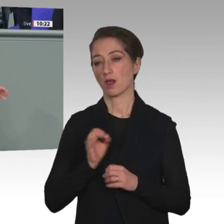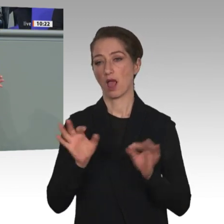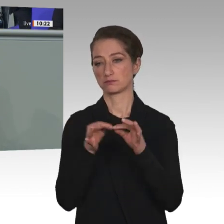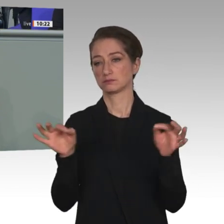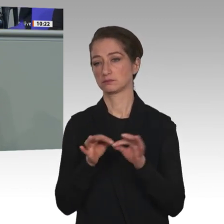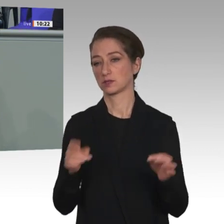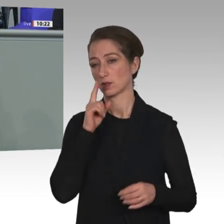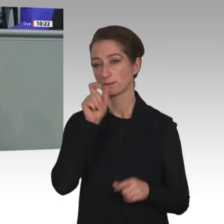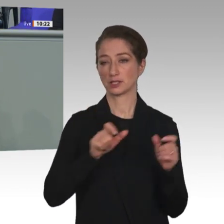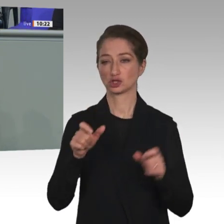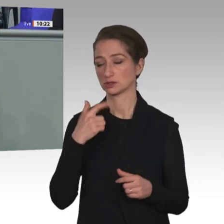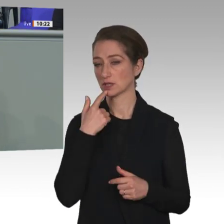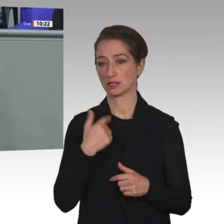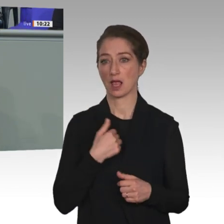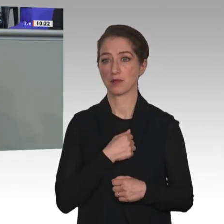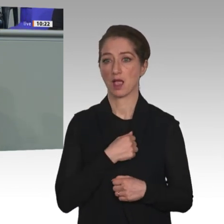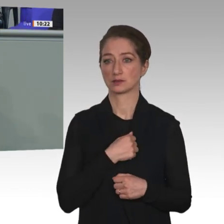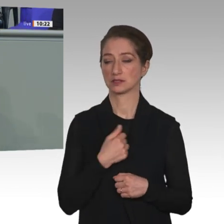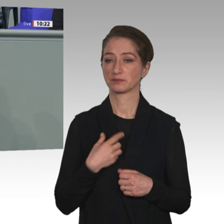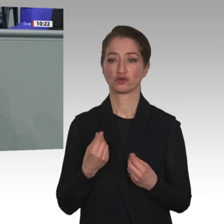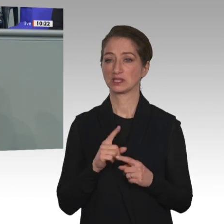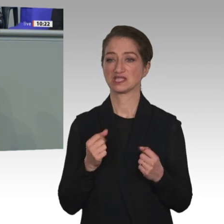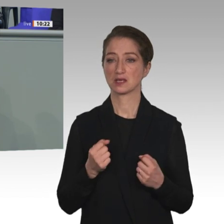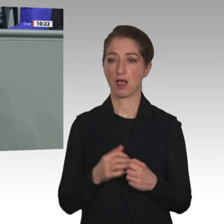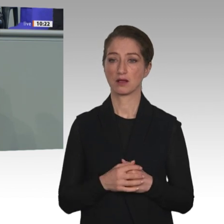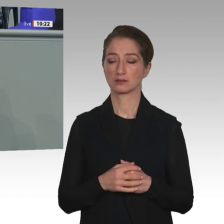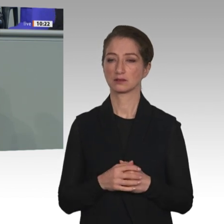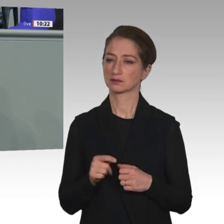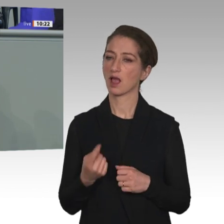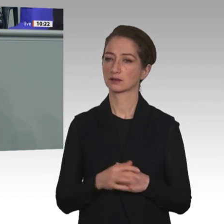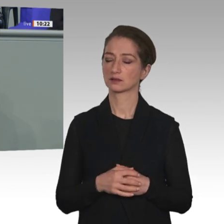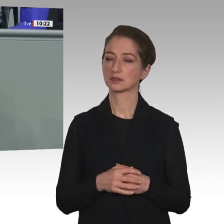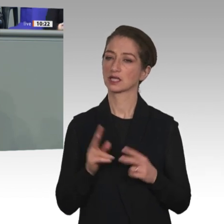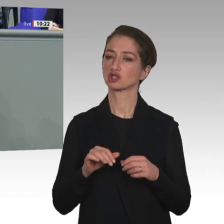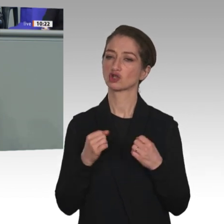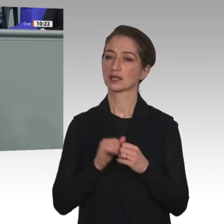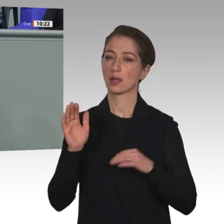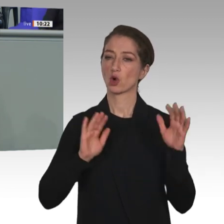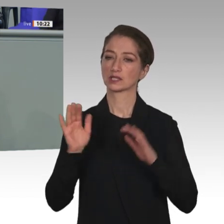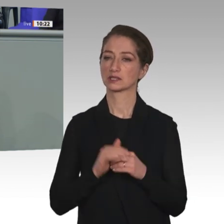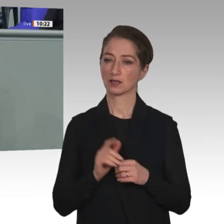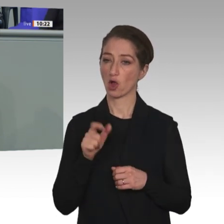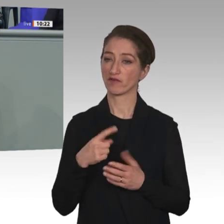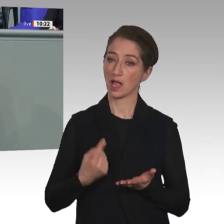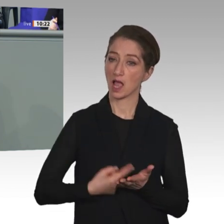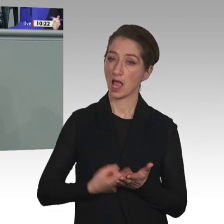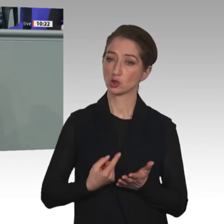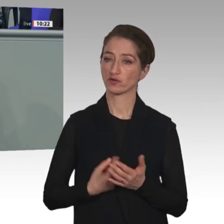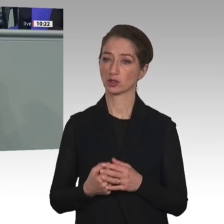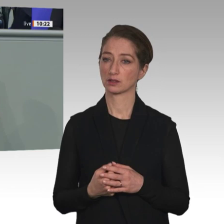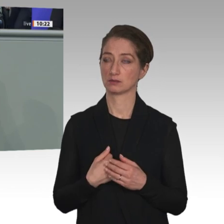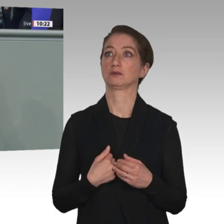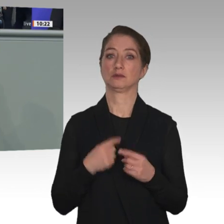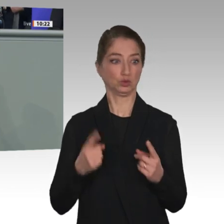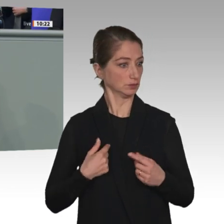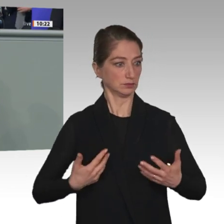sicher fühlen, dass sie Angst haben, dann ist es etwas, was den demokratischen Rechtsstaat herausgefordert fühlen muss. Und